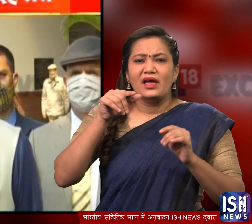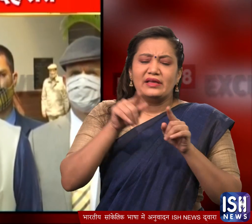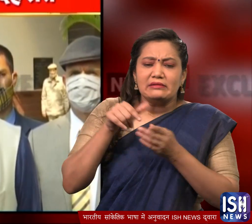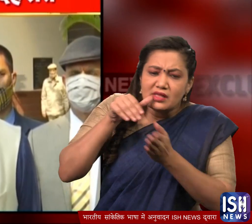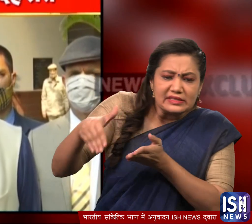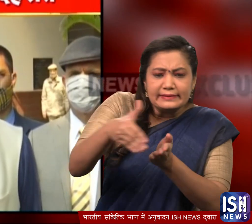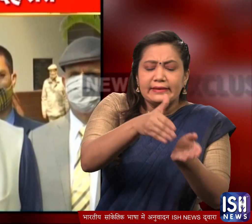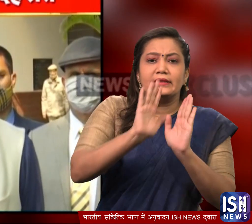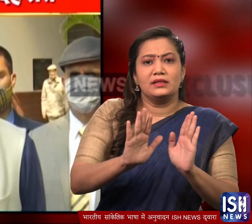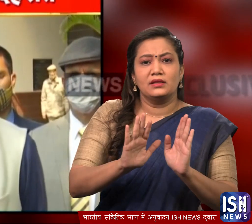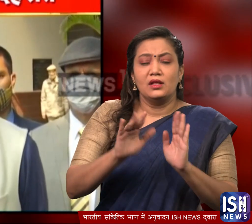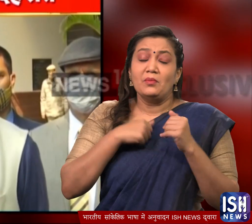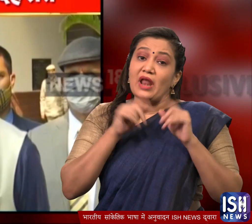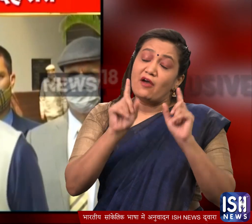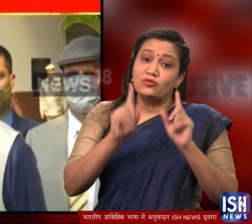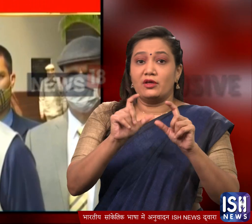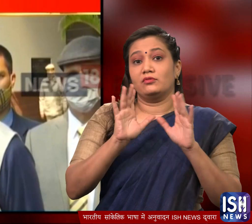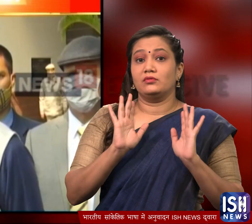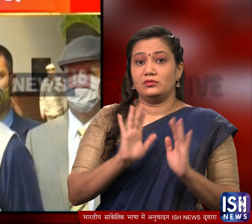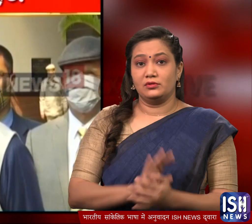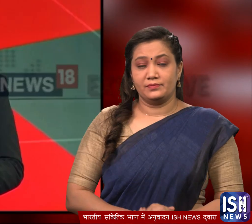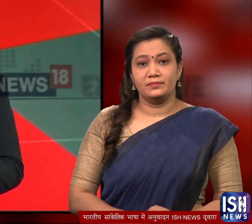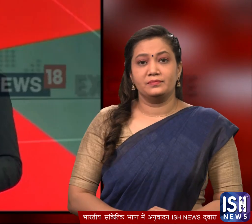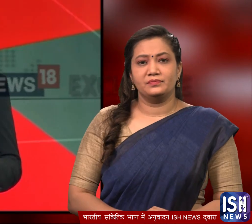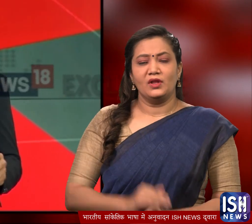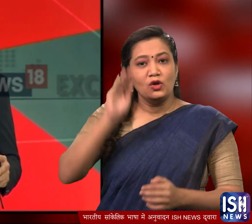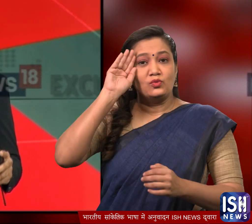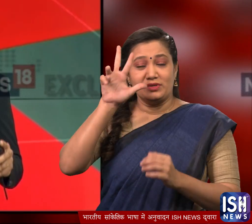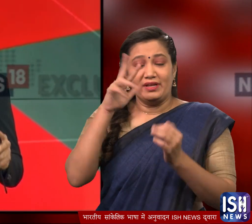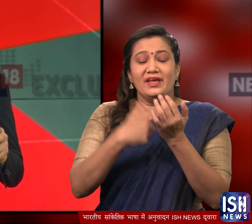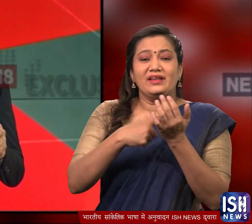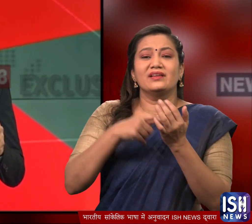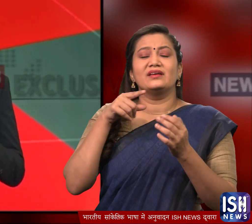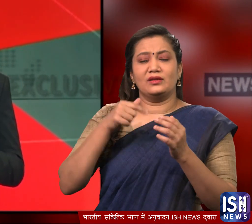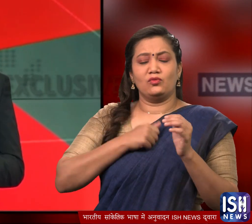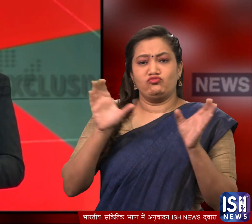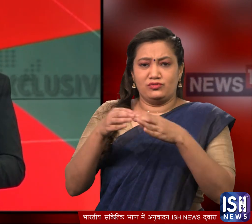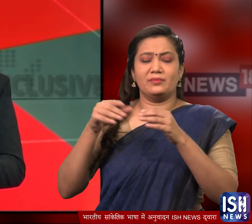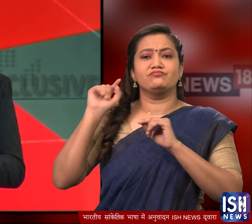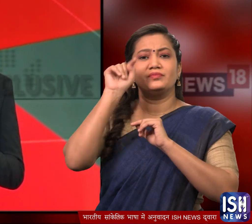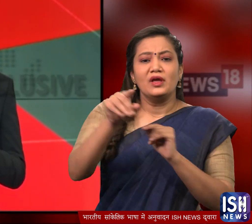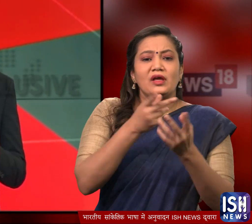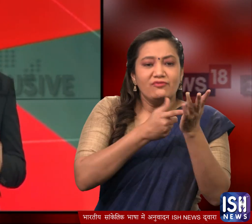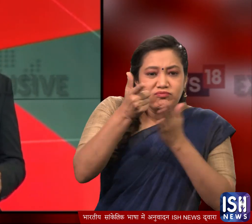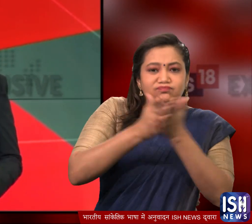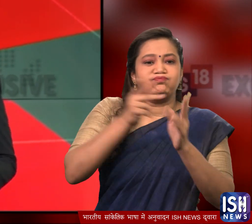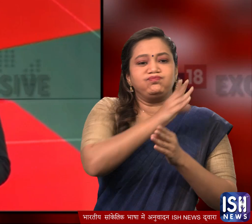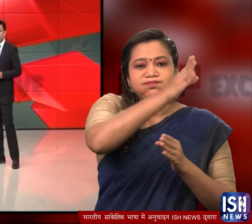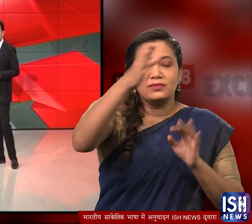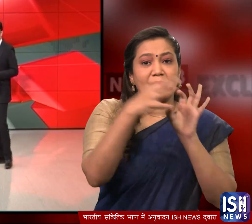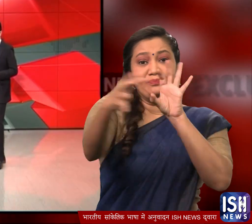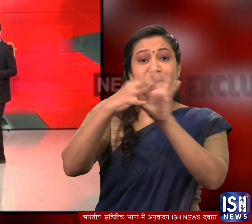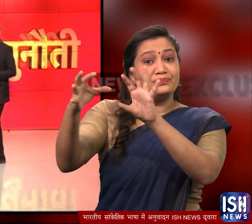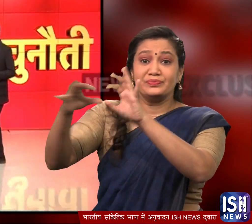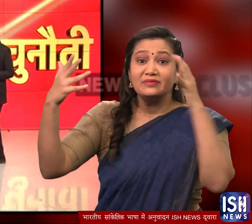तक जो झील की स्थिति है, सावधान रहने की जरूरत है। न्यूज़ 18 की टीम उत्तराखंड त्रासदी के शिकार हुए उन गांवों तक पहुंच गई